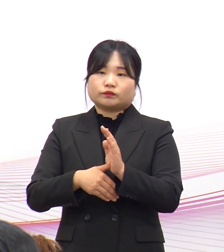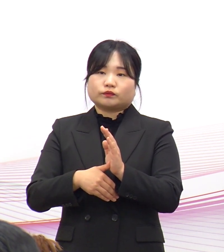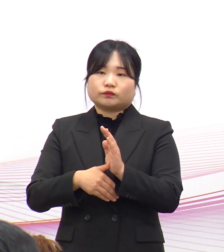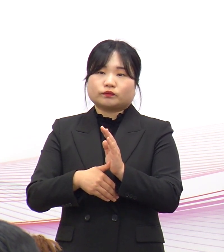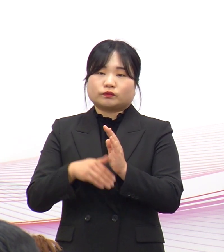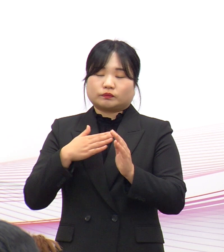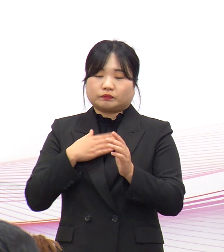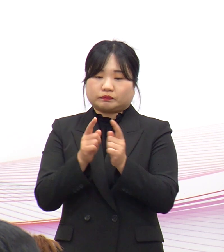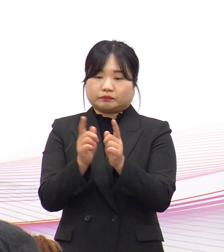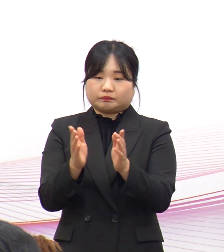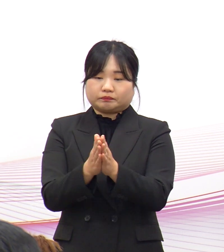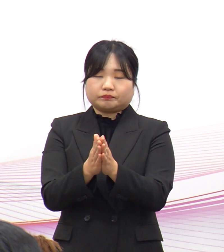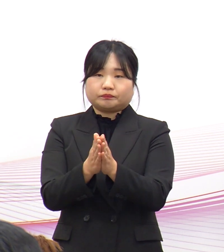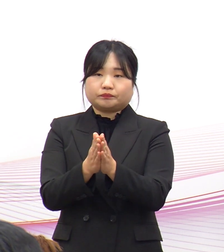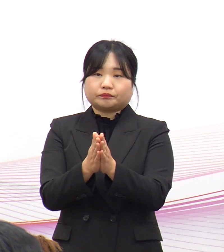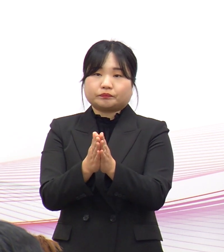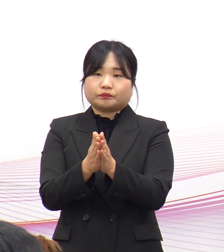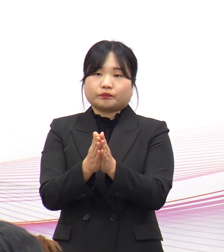제가 직접